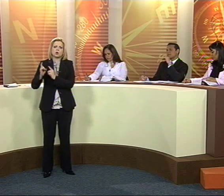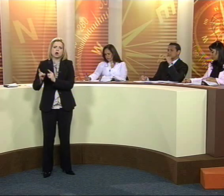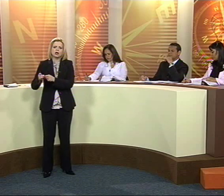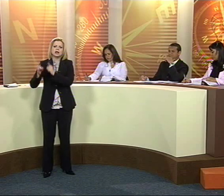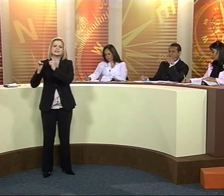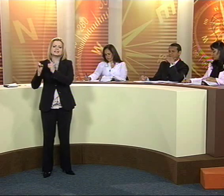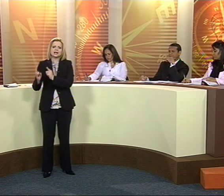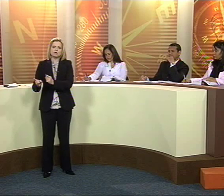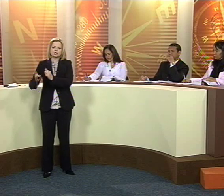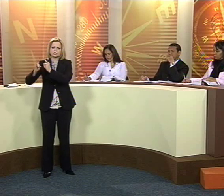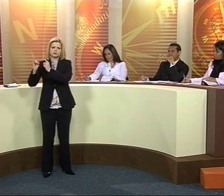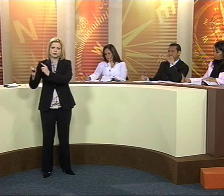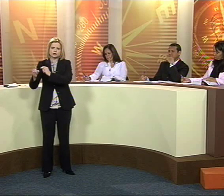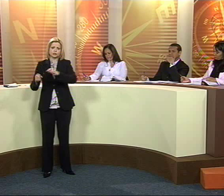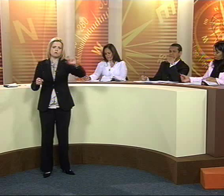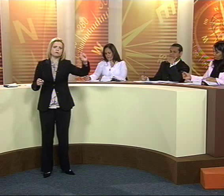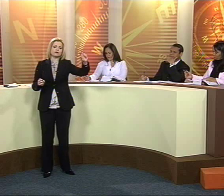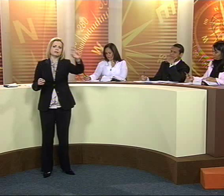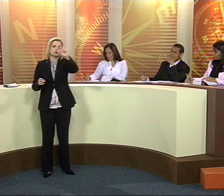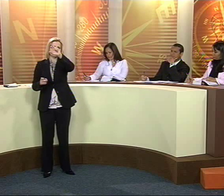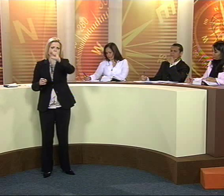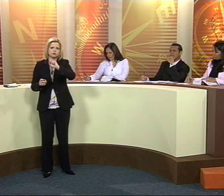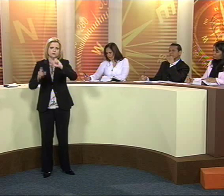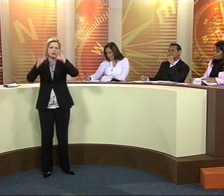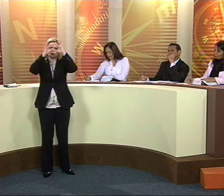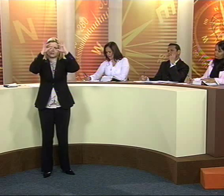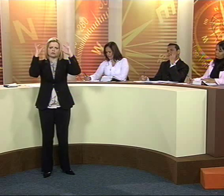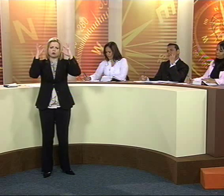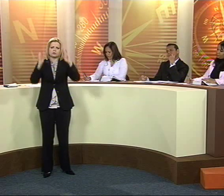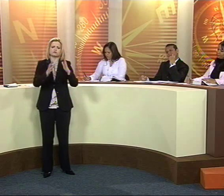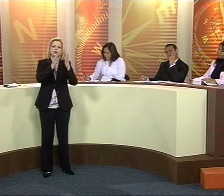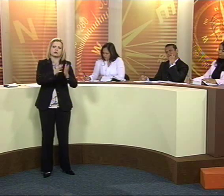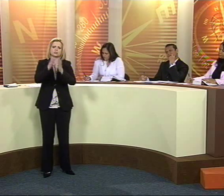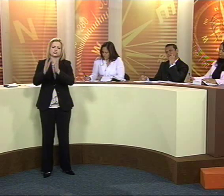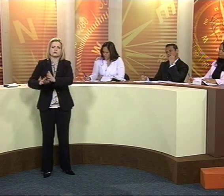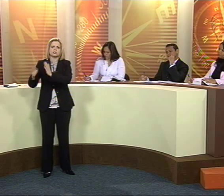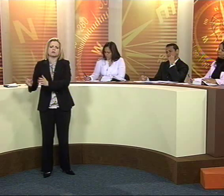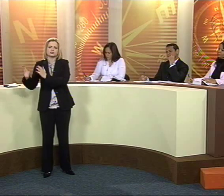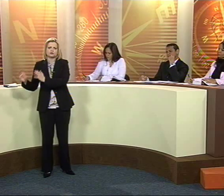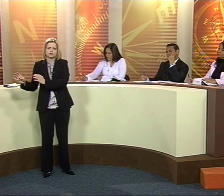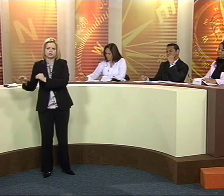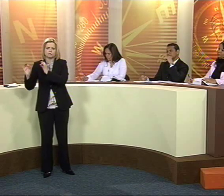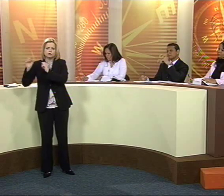por segurança jurídica. Então, quando fala em domicílio, primeira coisa que vem à sua mente, um valor que se chama segurança jurídica. Muito